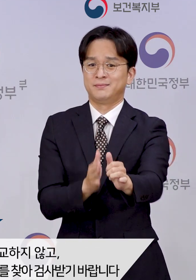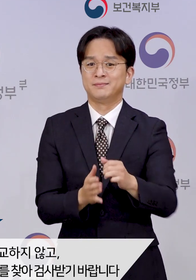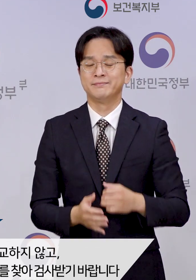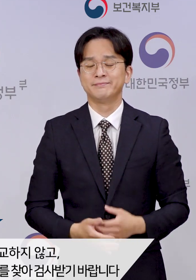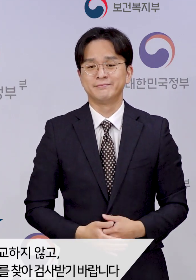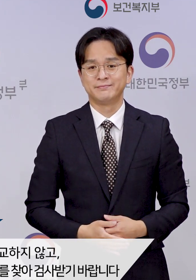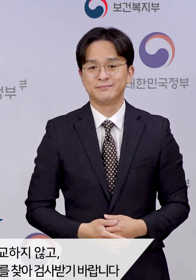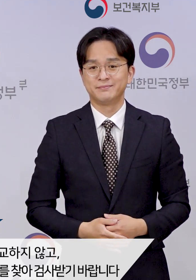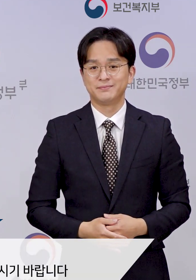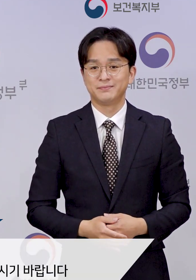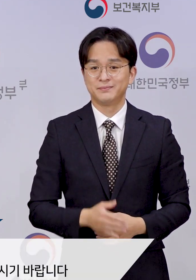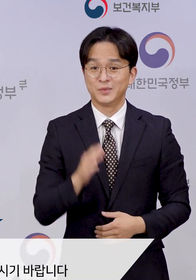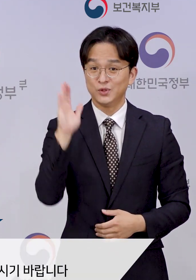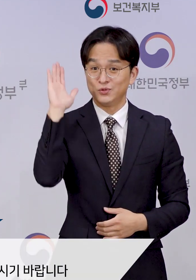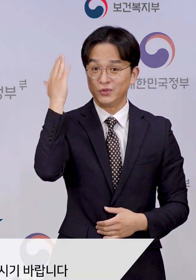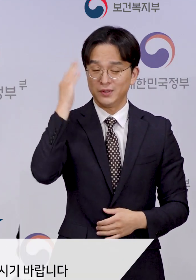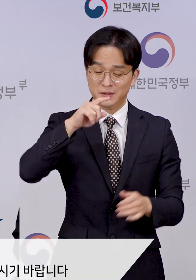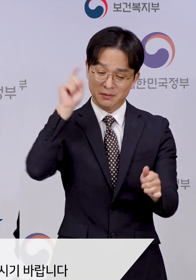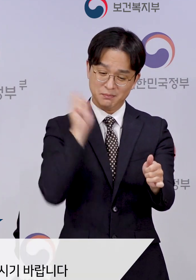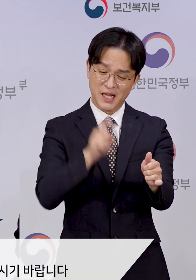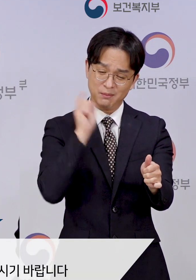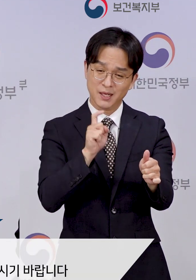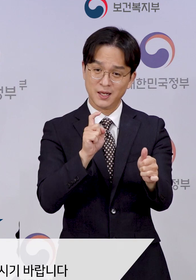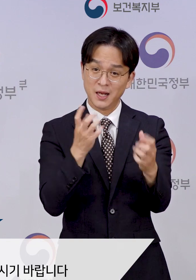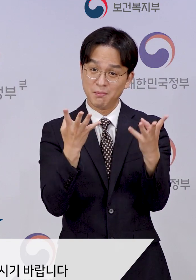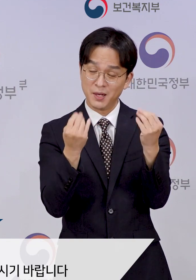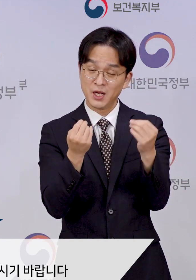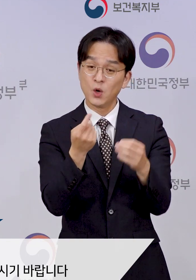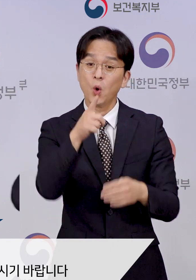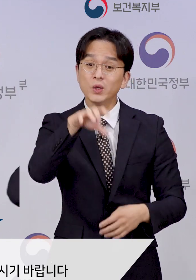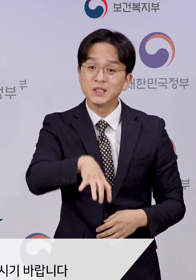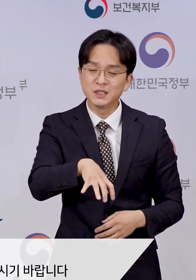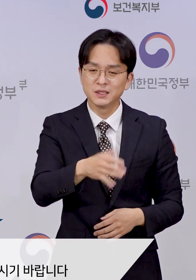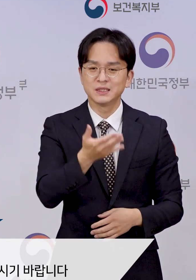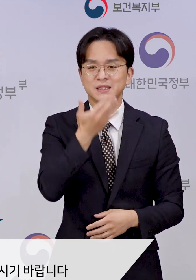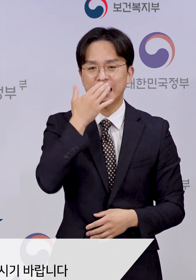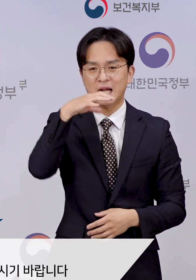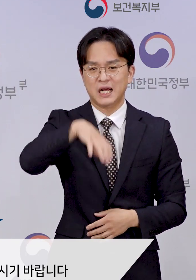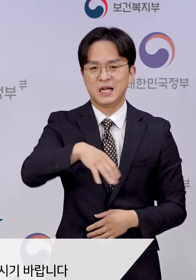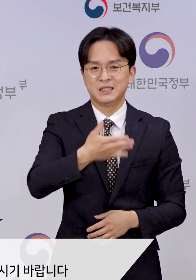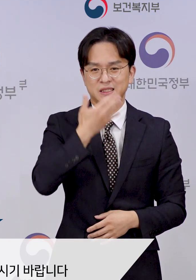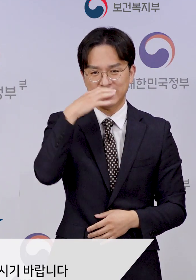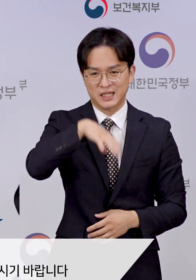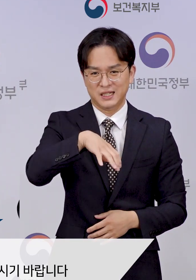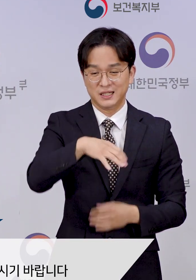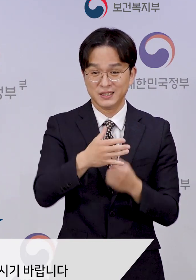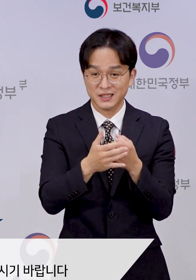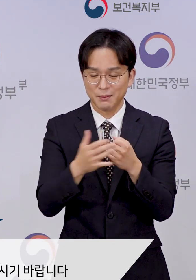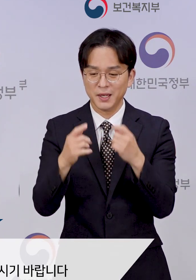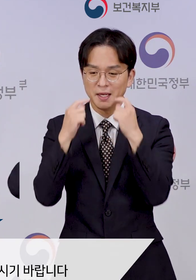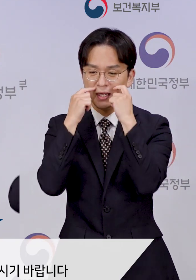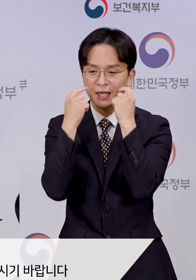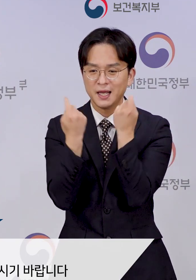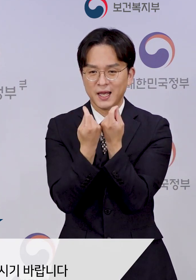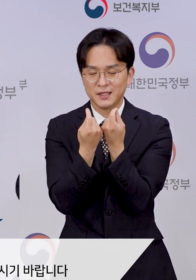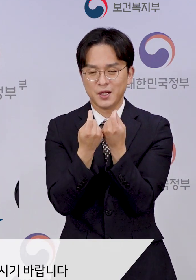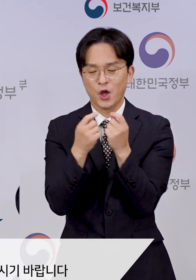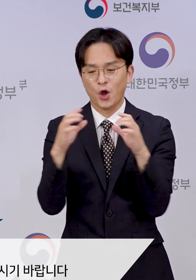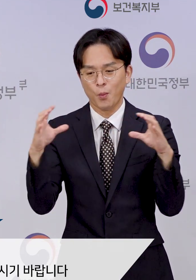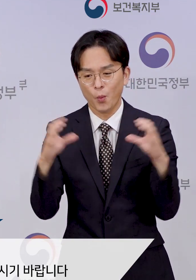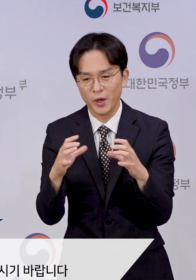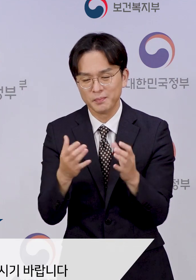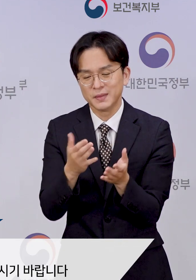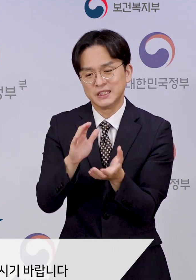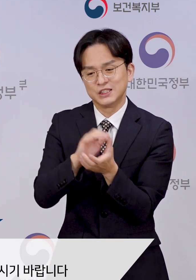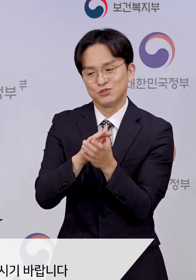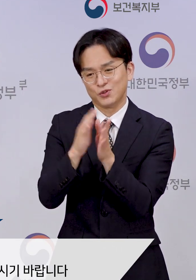바랍니다. 최근 식사를 통한 감염 사례가 많습니다. 식사를 동반한 행사나 모임은 반드시